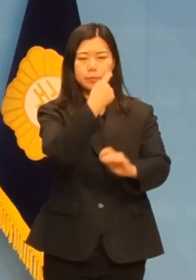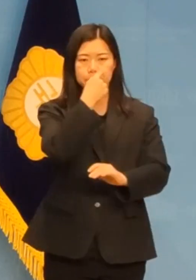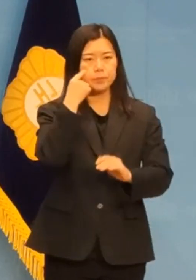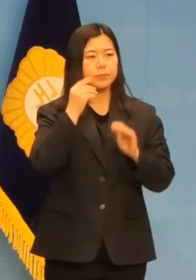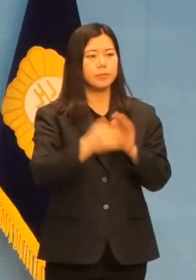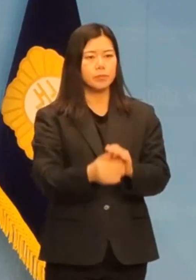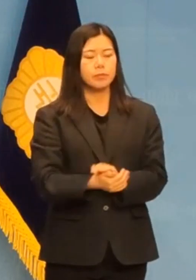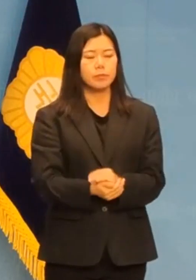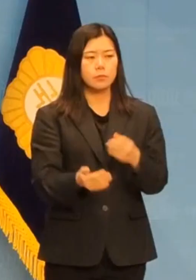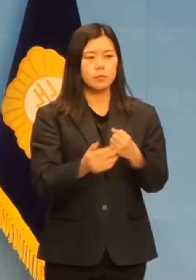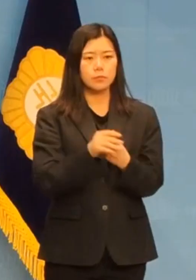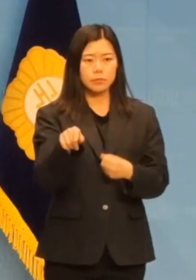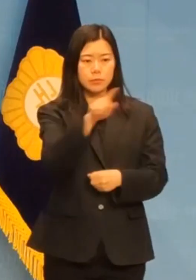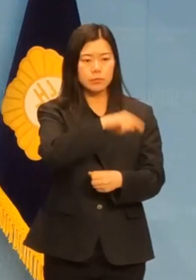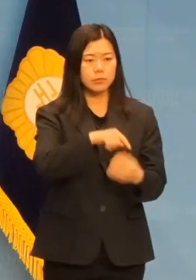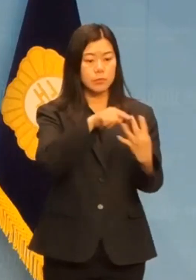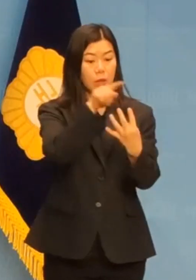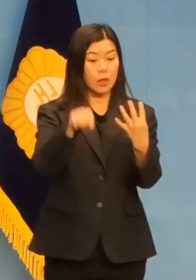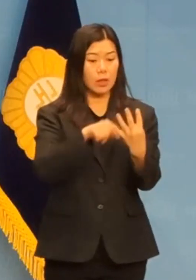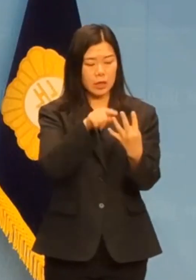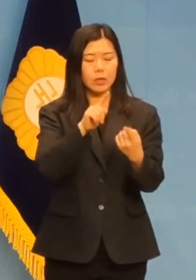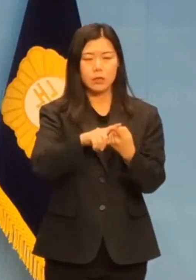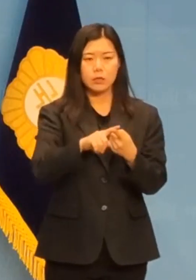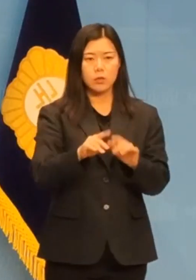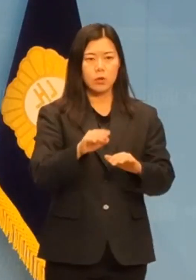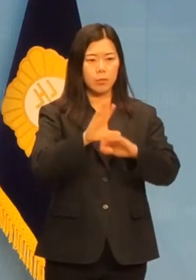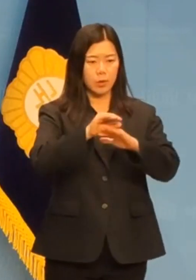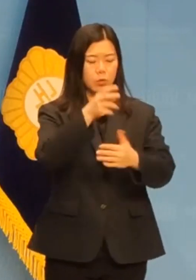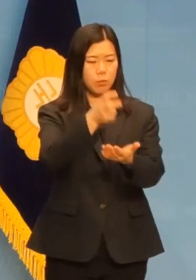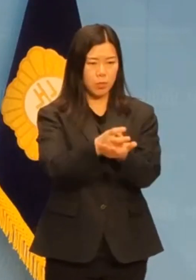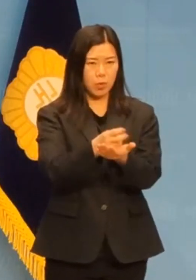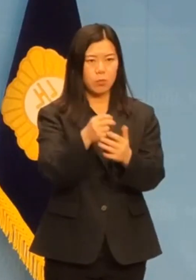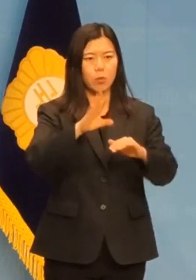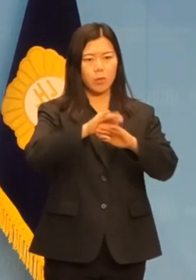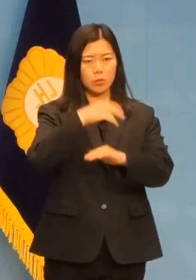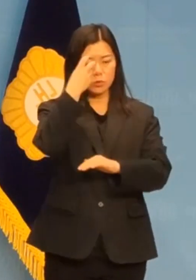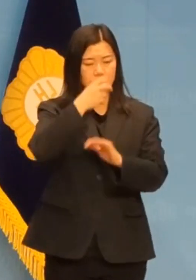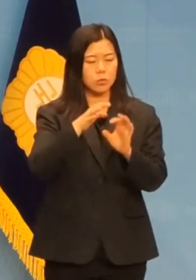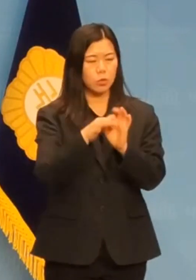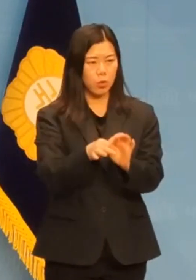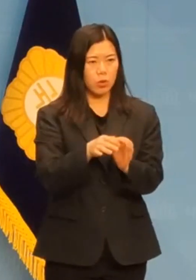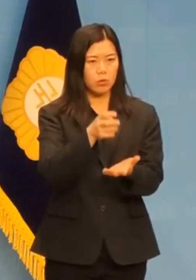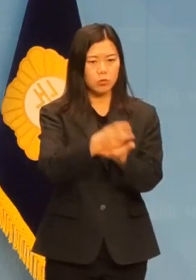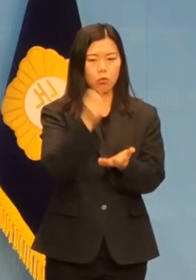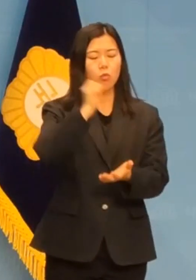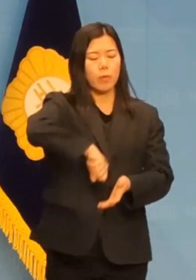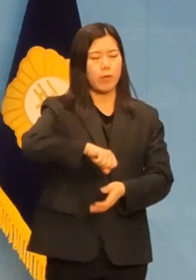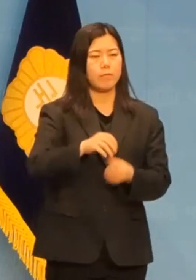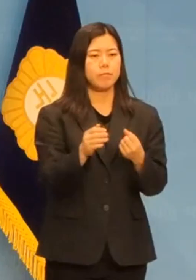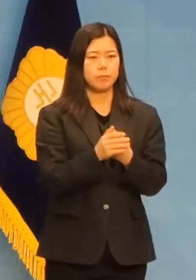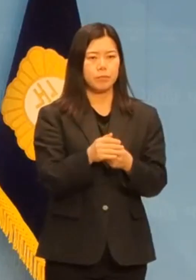이에 해당 4개 프로그램에 대해 방송법 및 방송심의에 관한 규정 위반으로